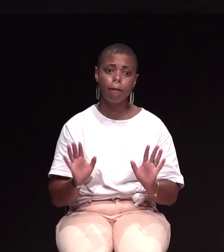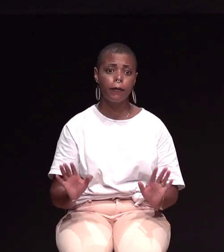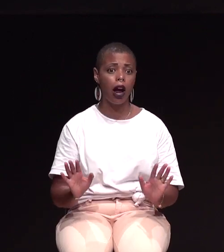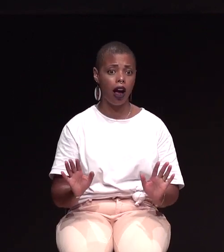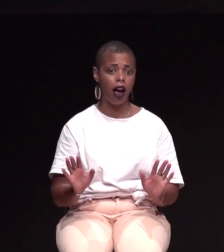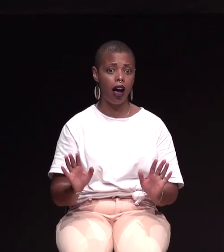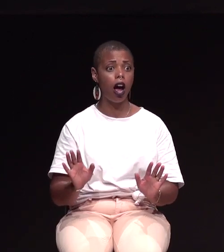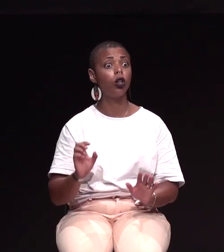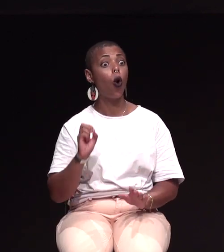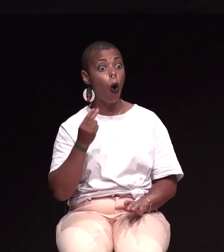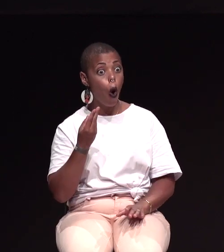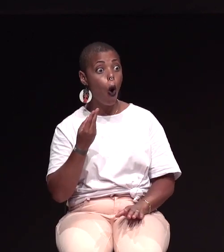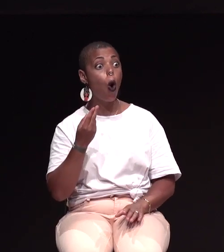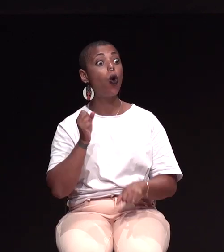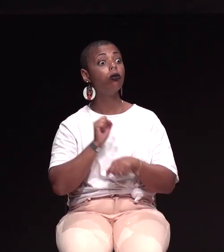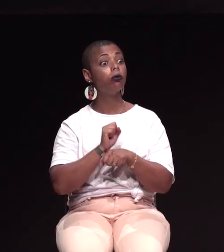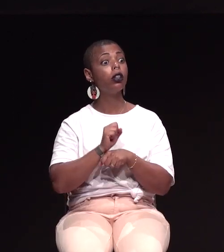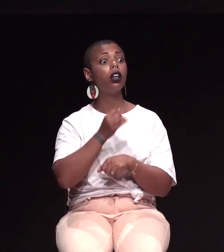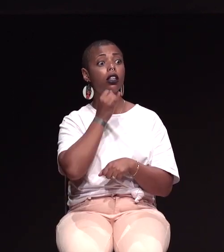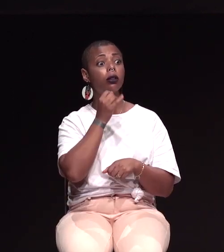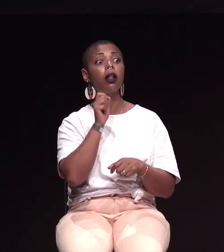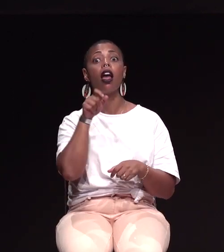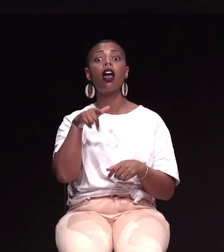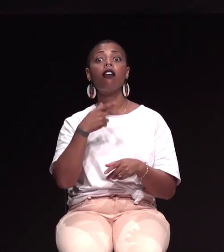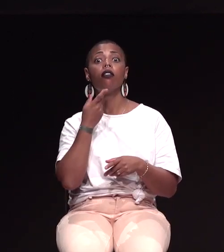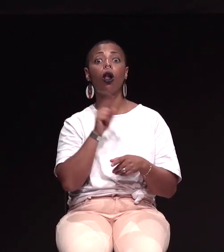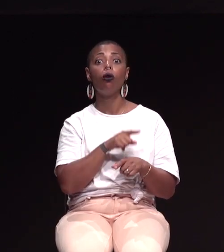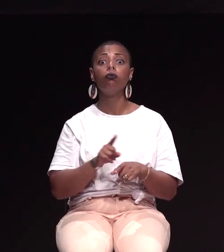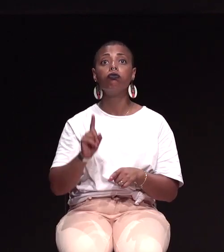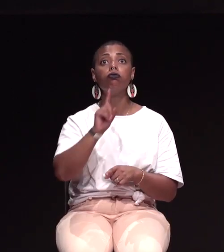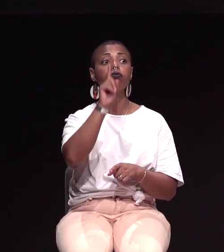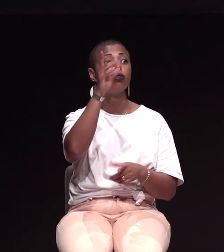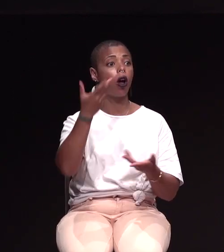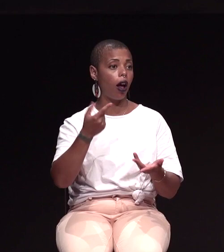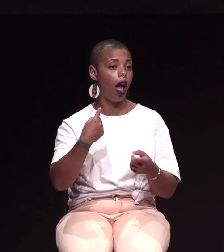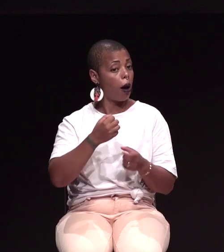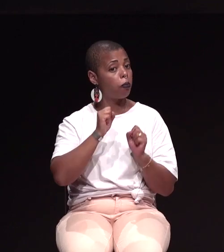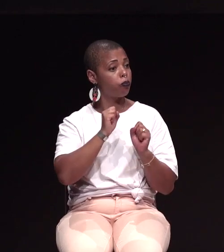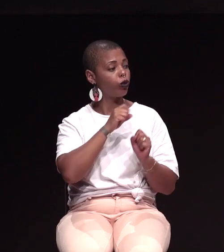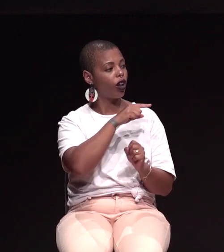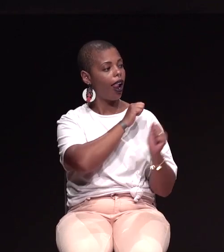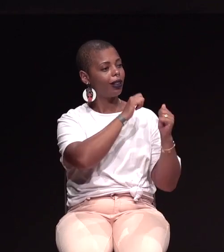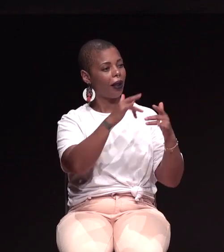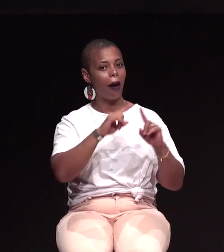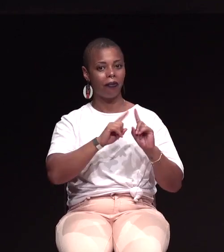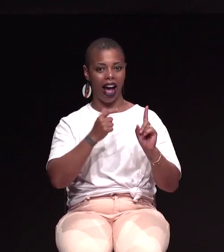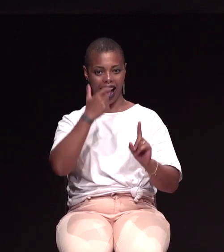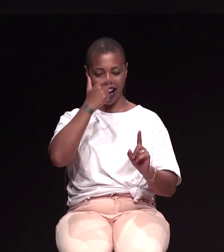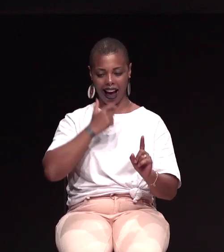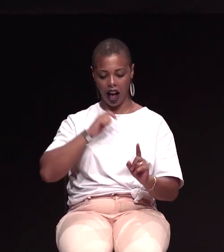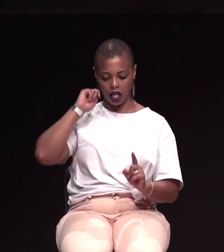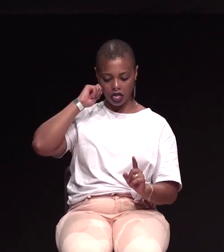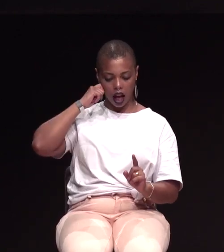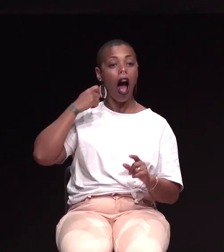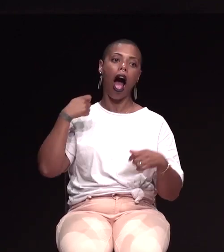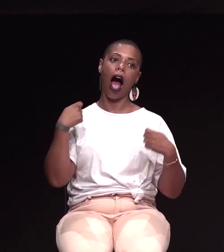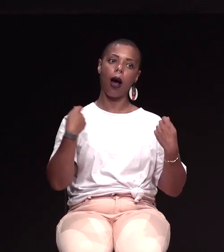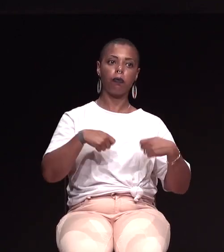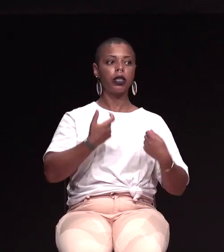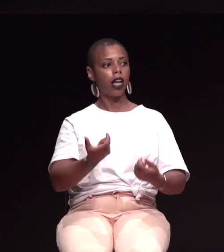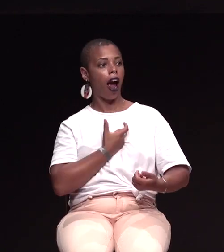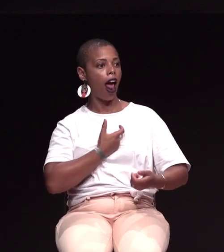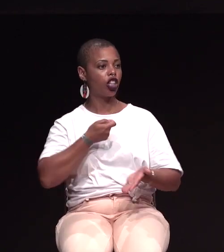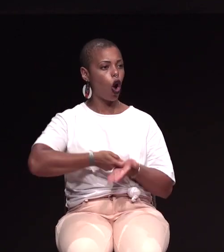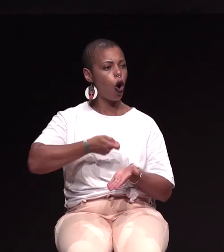ouvido a explicação, quem foi que disse para ela subir por aquela rampa. Mas comigo a coisa era que eu precisava ter o